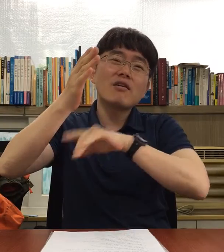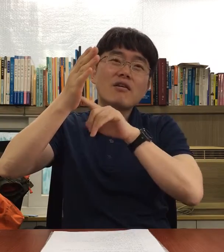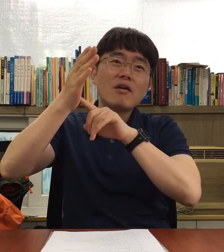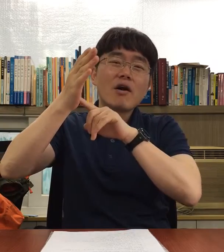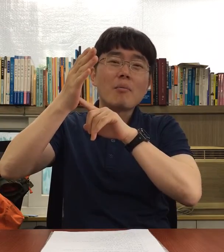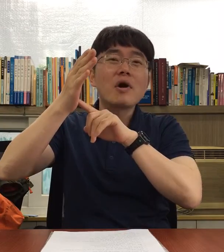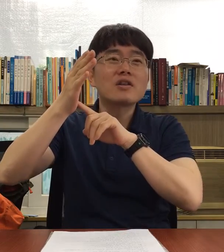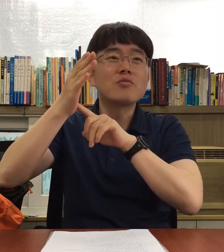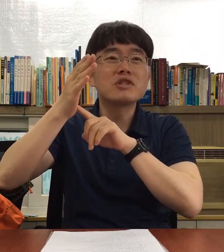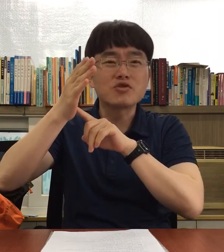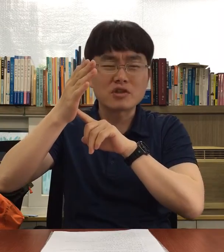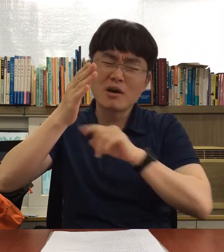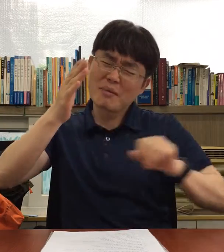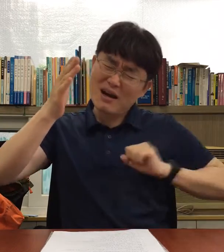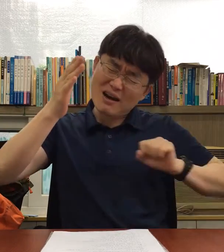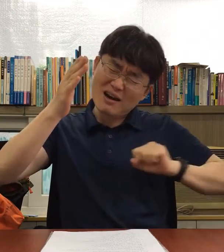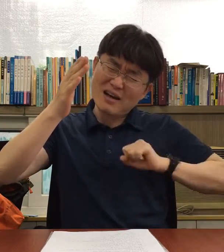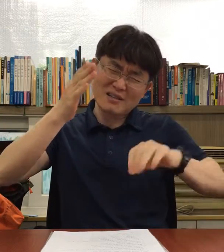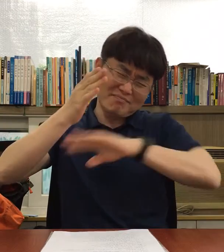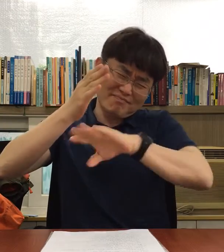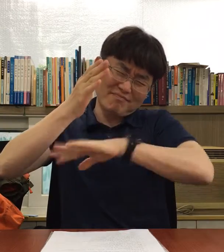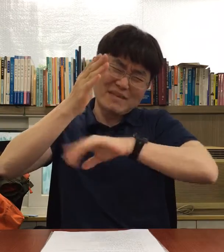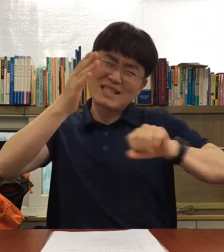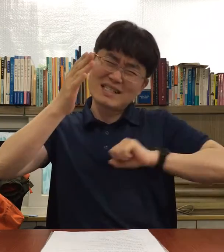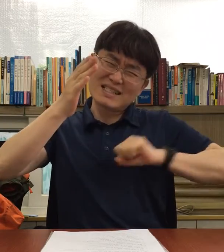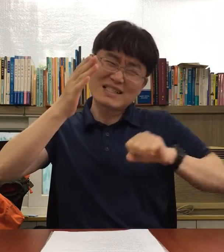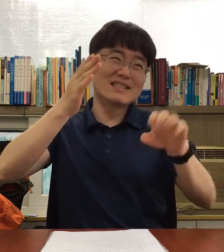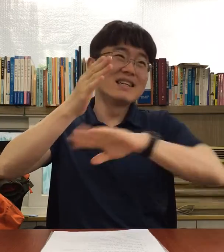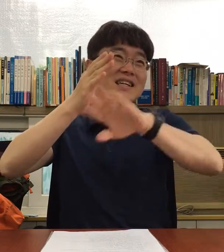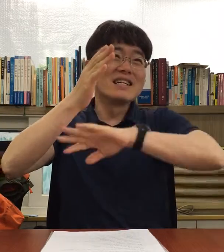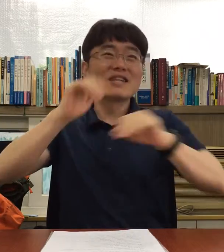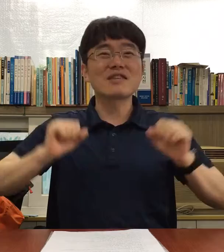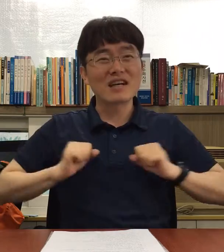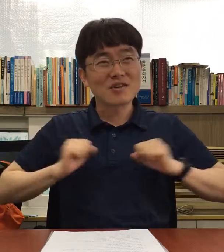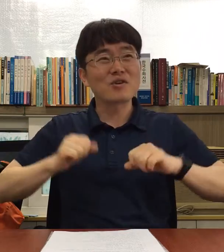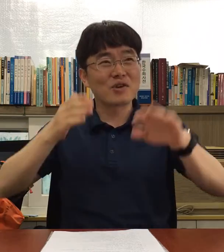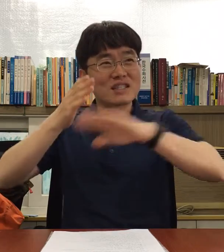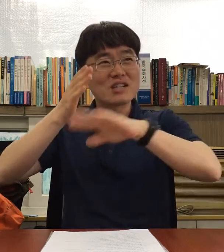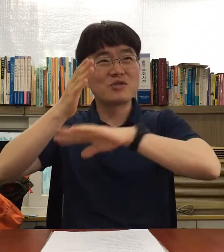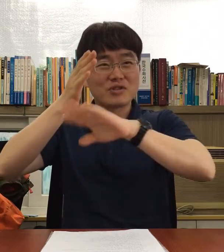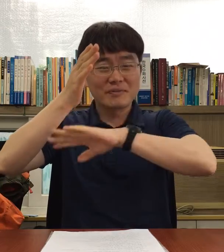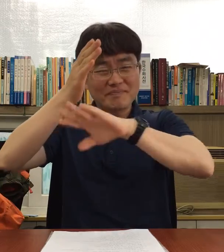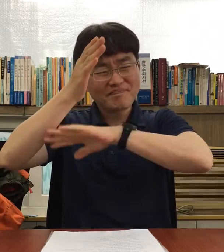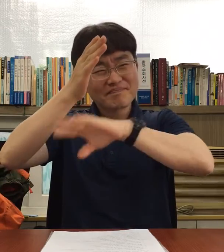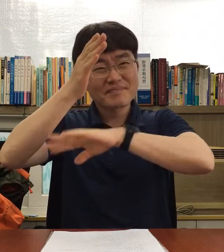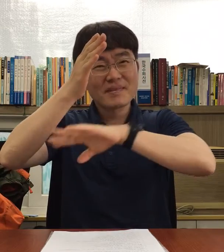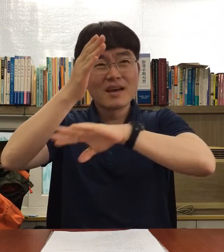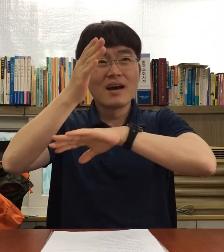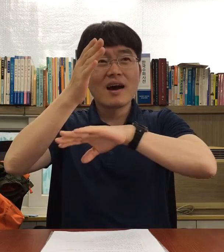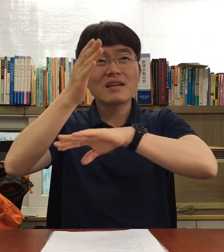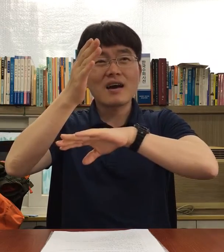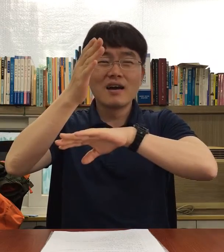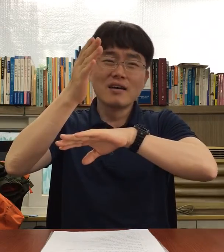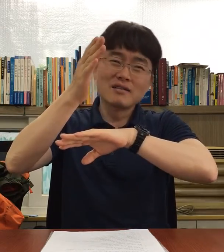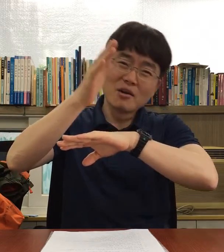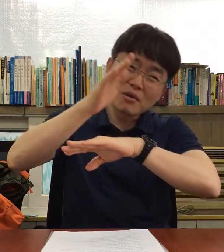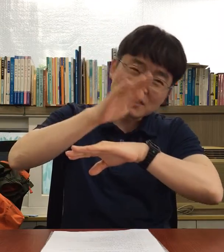의미에서 뭔가를 더 붙일 수도 있어요. 막 해서 이걸 다 섞어서 같이 갈 수도 있어요. 가다가 넘어지지도